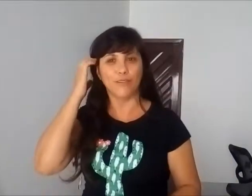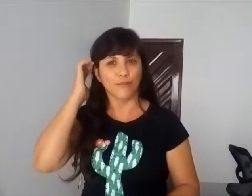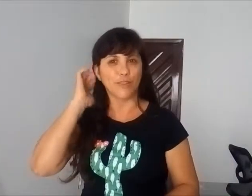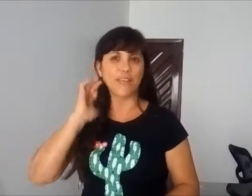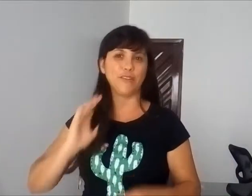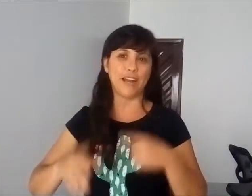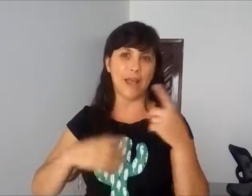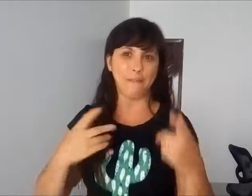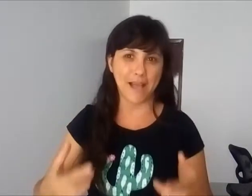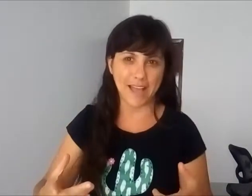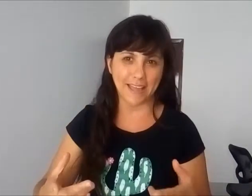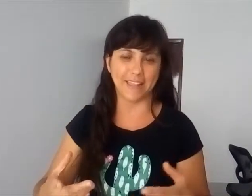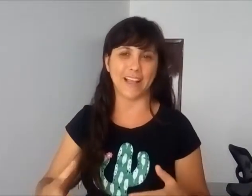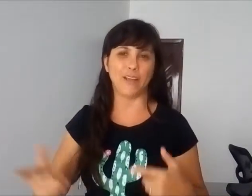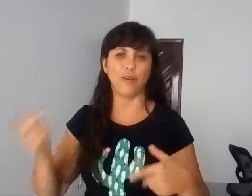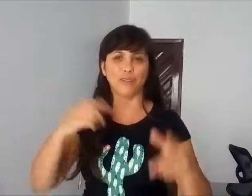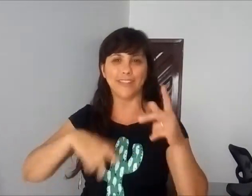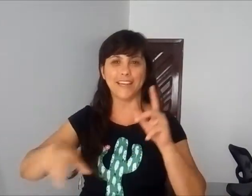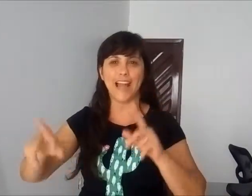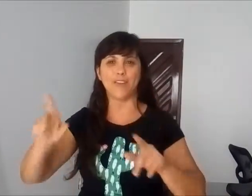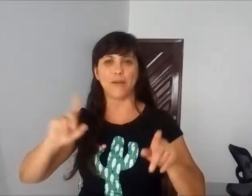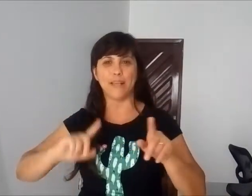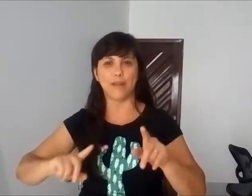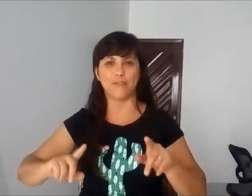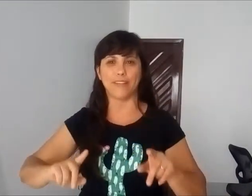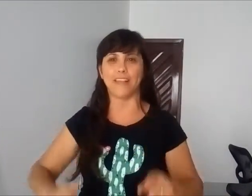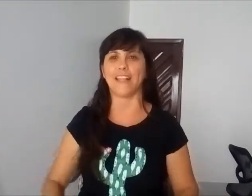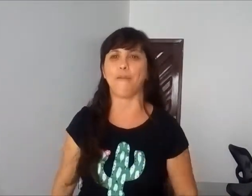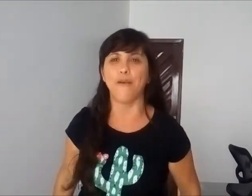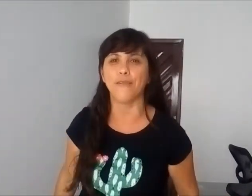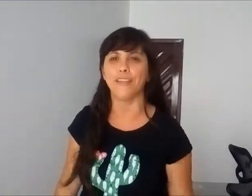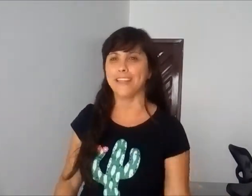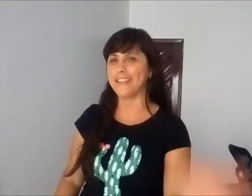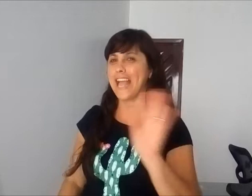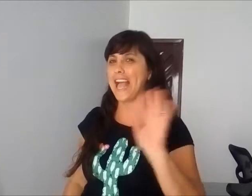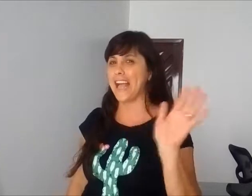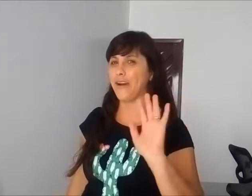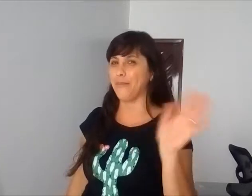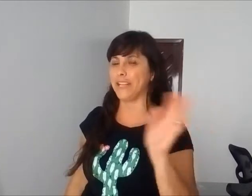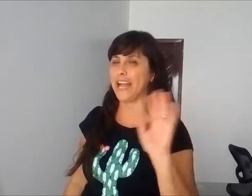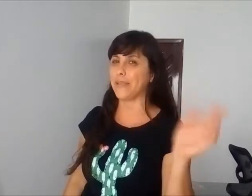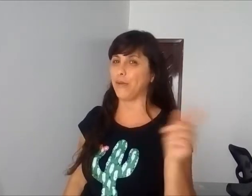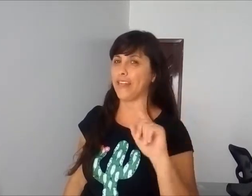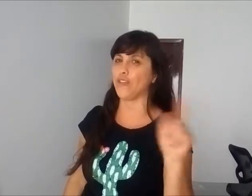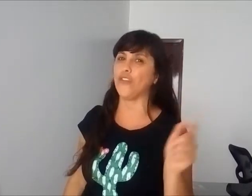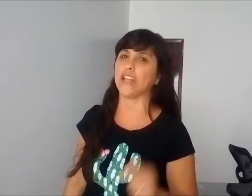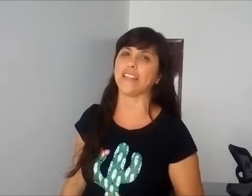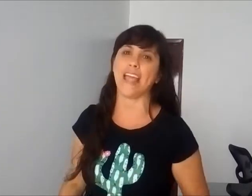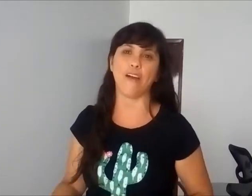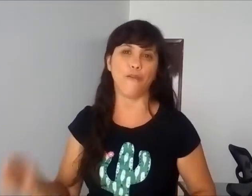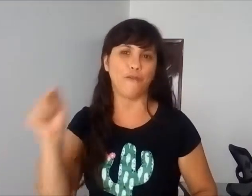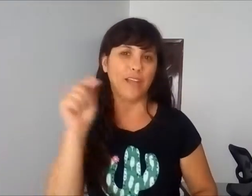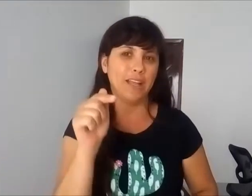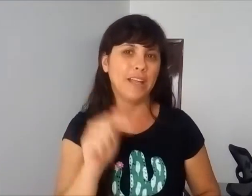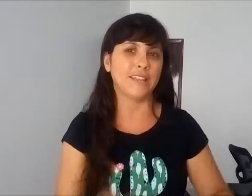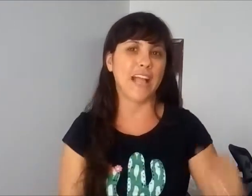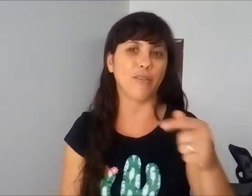e vou treinar mais aí os sinais vou passar pra você está bom já obrigada por a chuva de até o fim da o